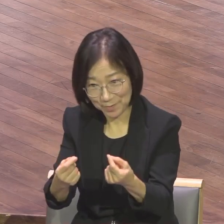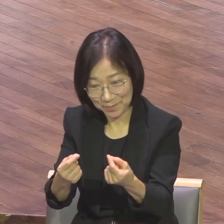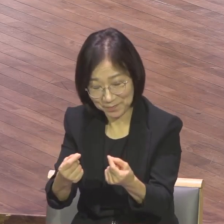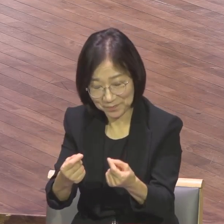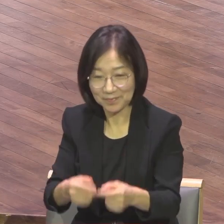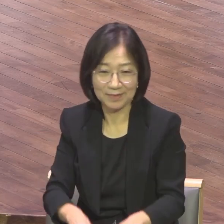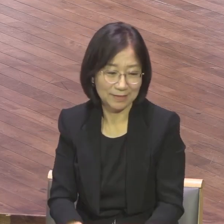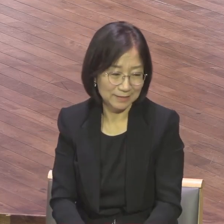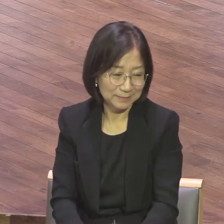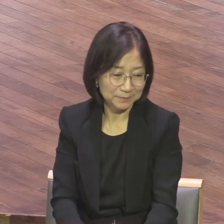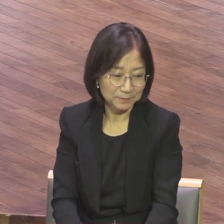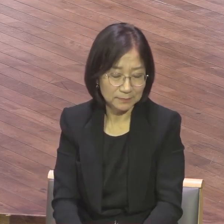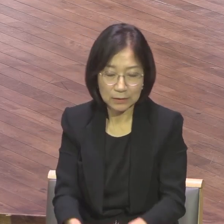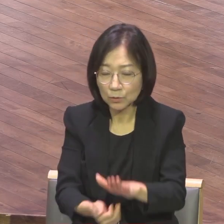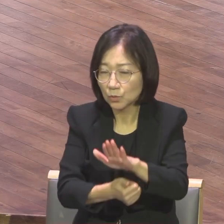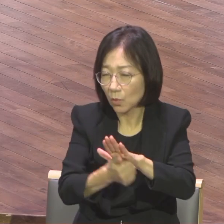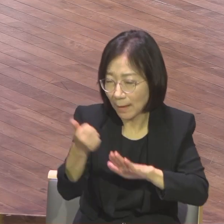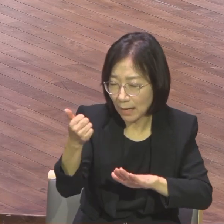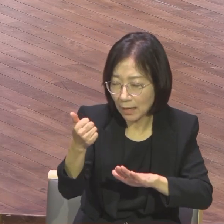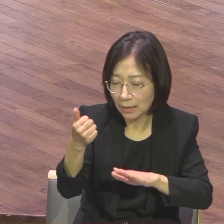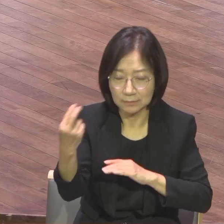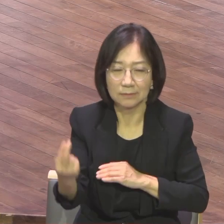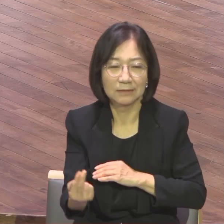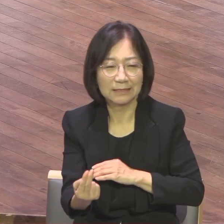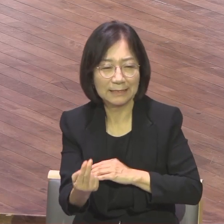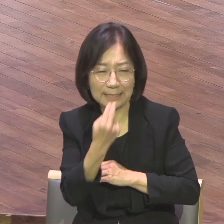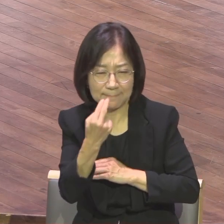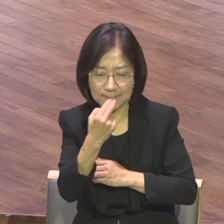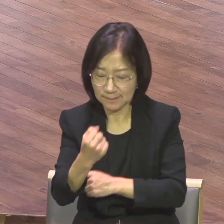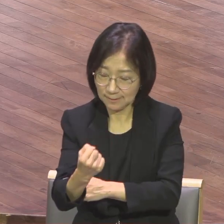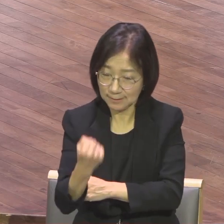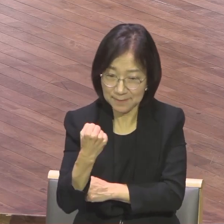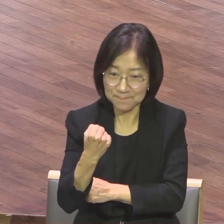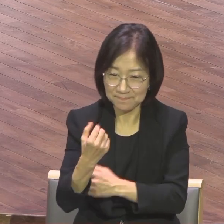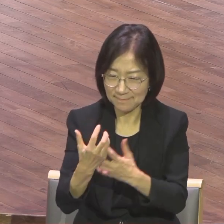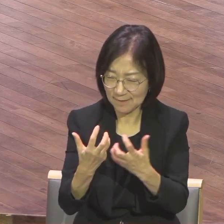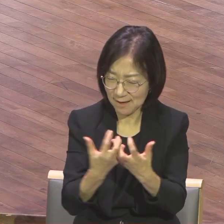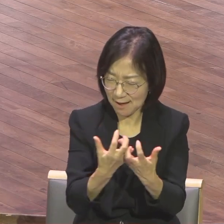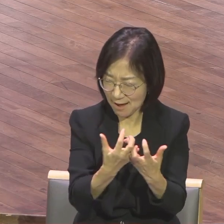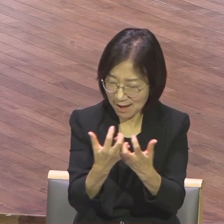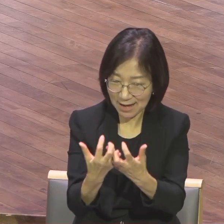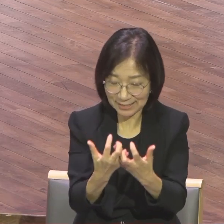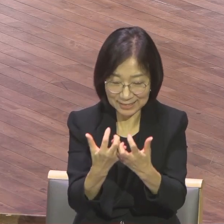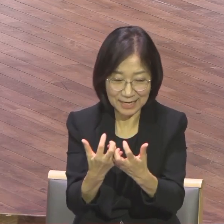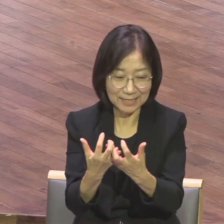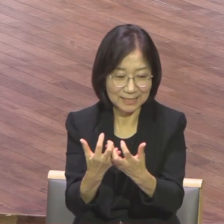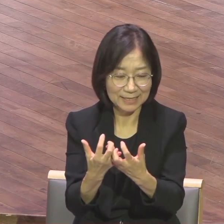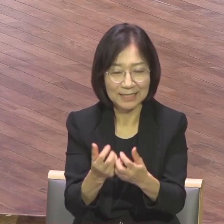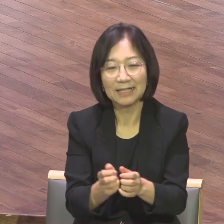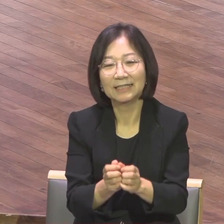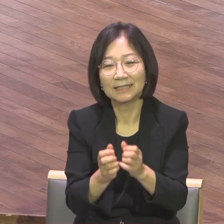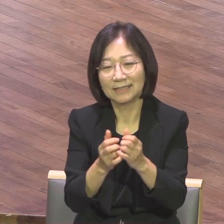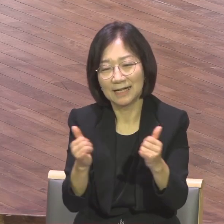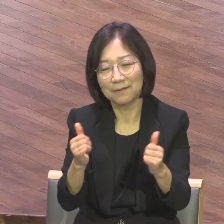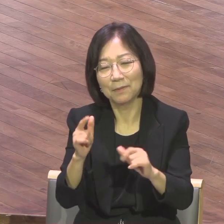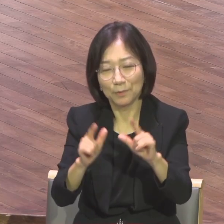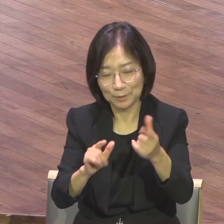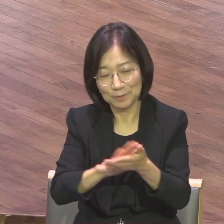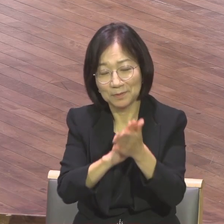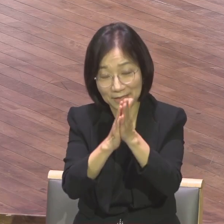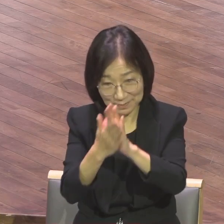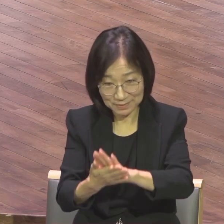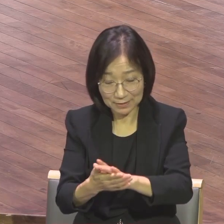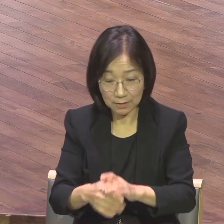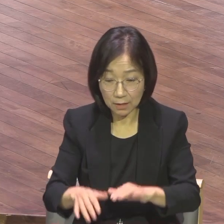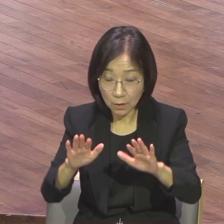소망과 풍성과 생명력으로 가득 찬 오아시스 인생으로 확 바뀌게 된다. 본문에 보니까